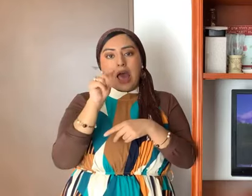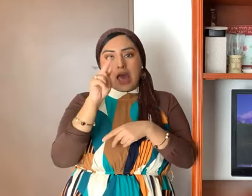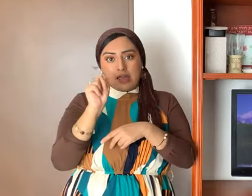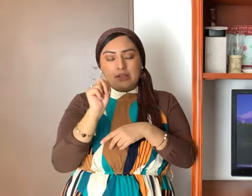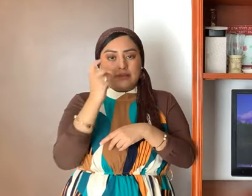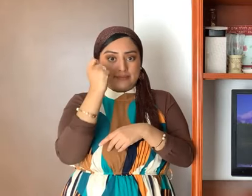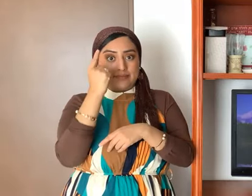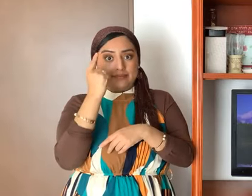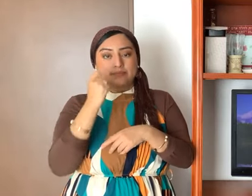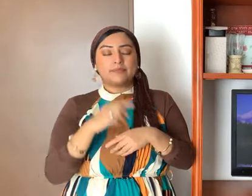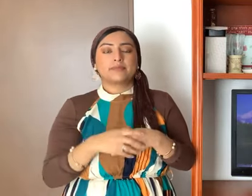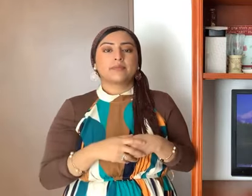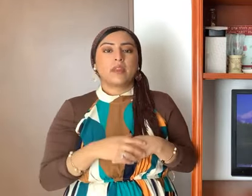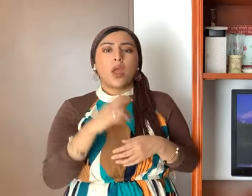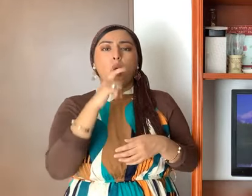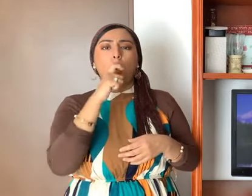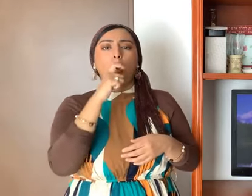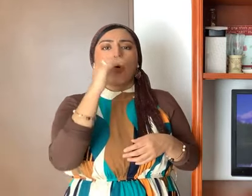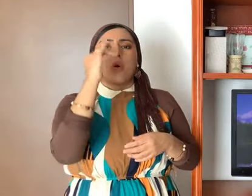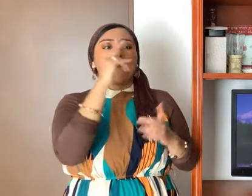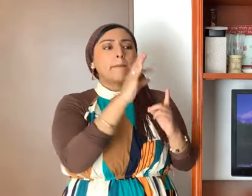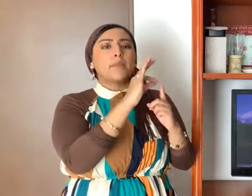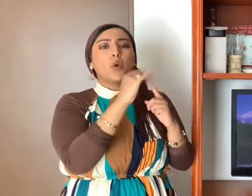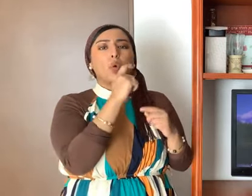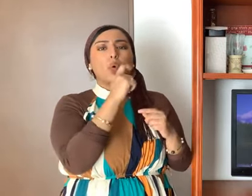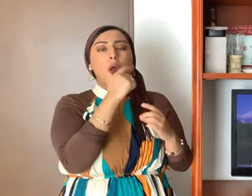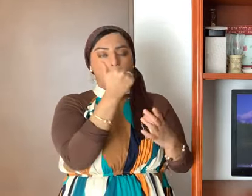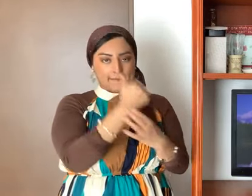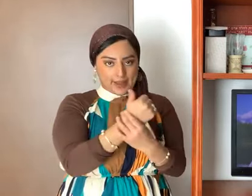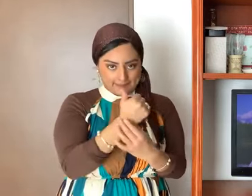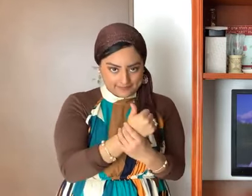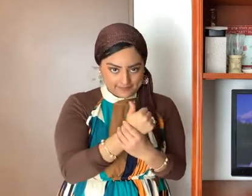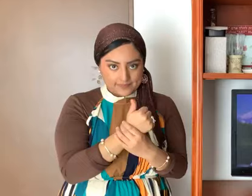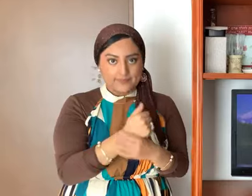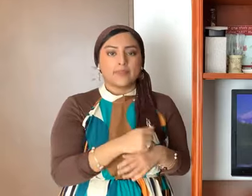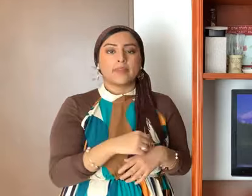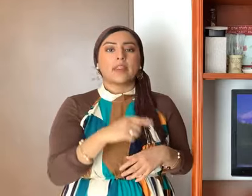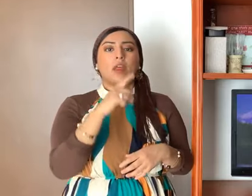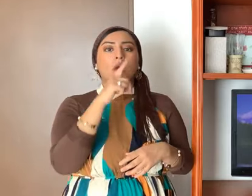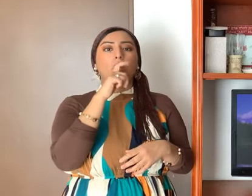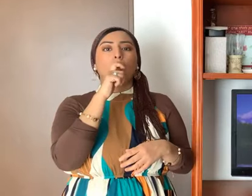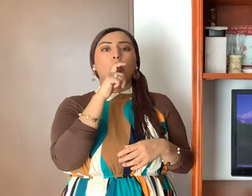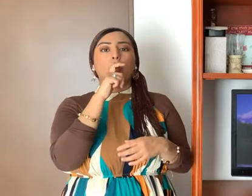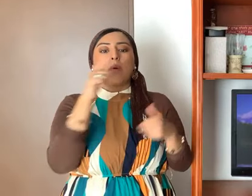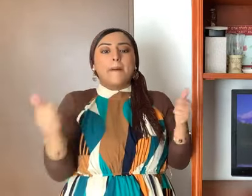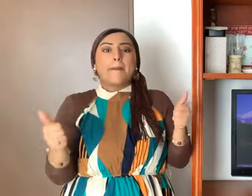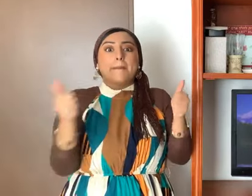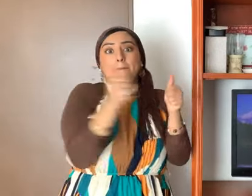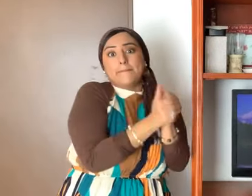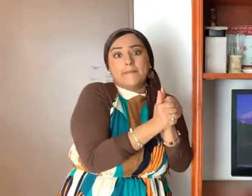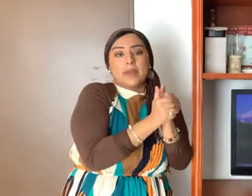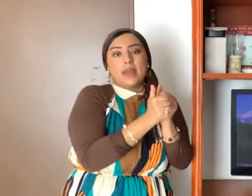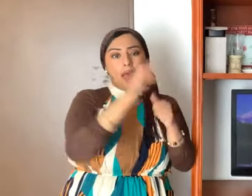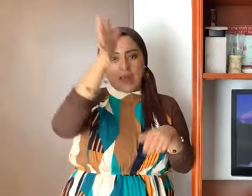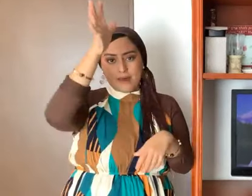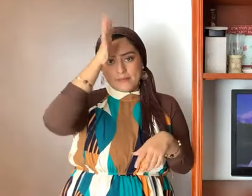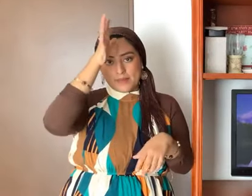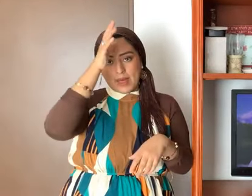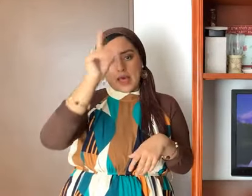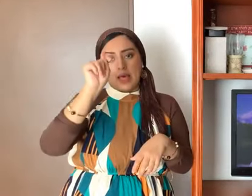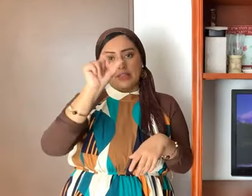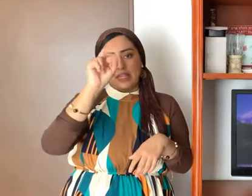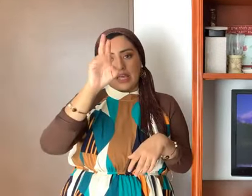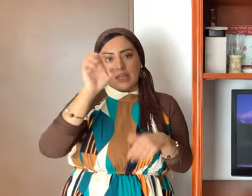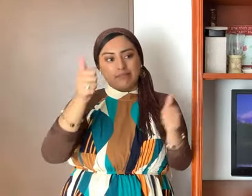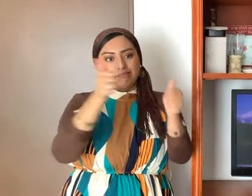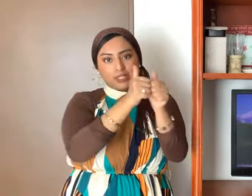vamos aquí. Entonces, ¿quién recibió la revelación? Abraham. ¿Quién se unió a la revelación? Taré. Muy bien,